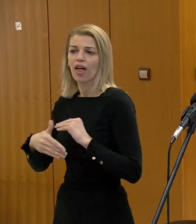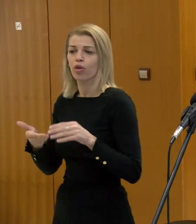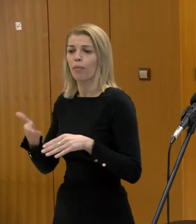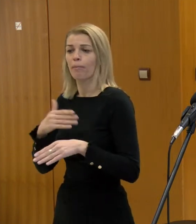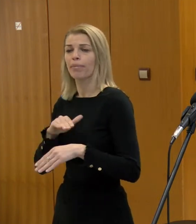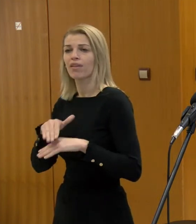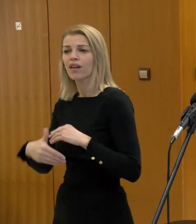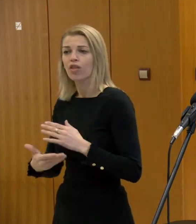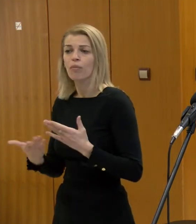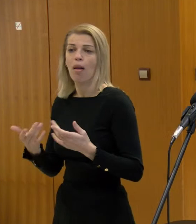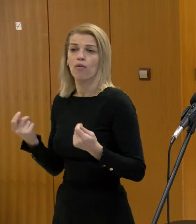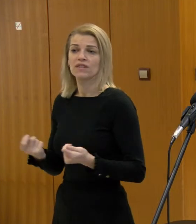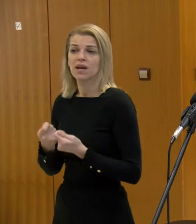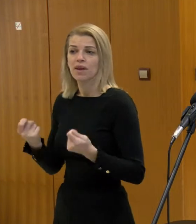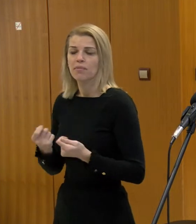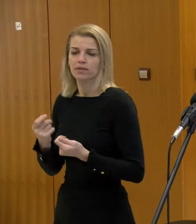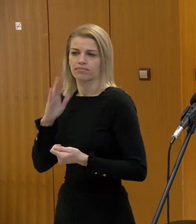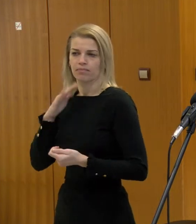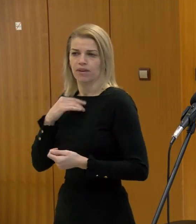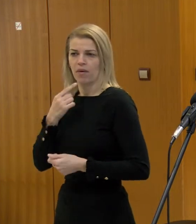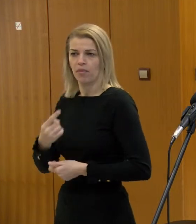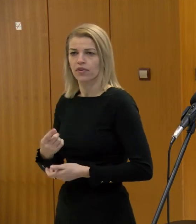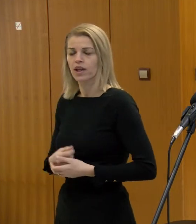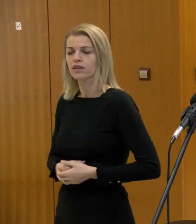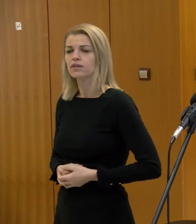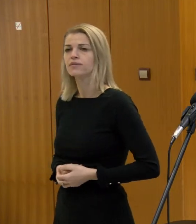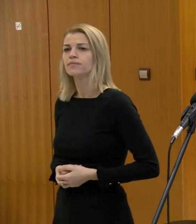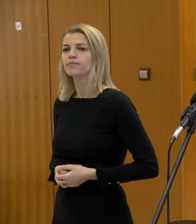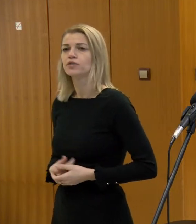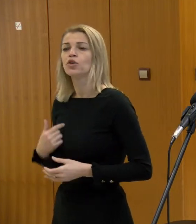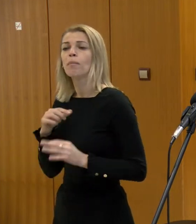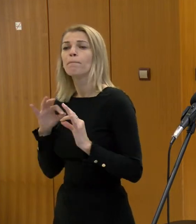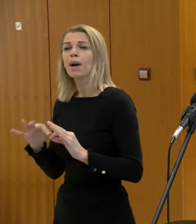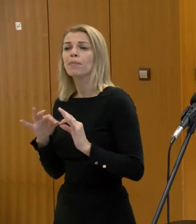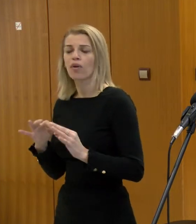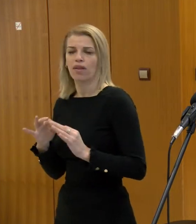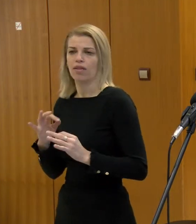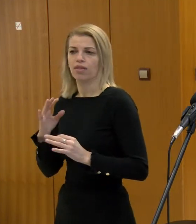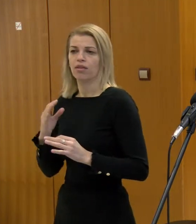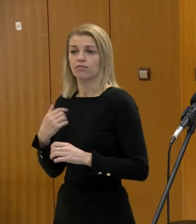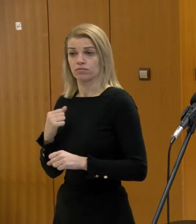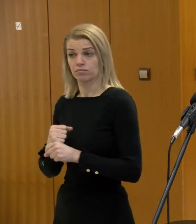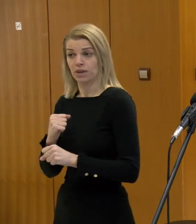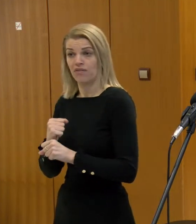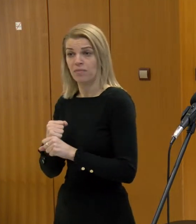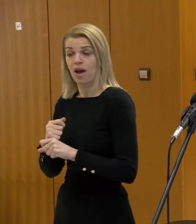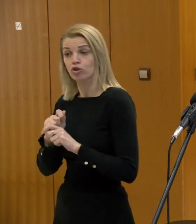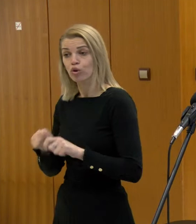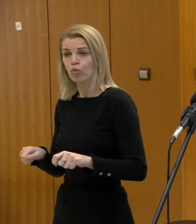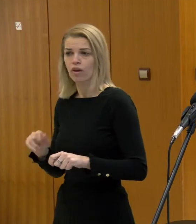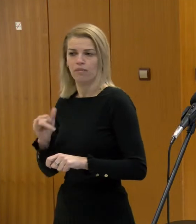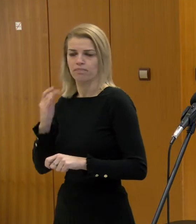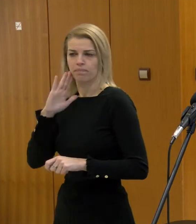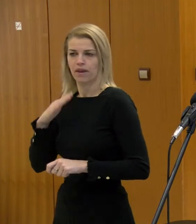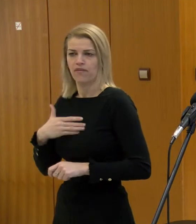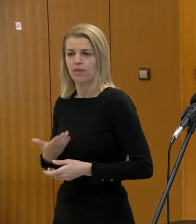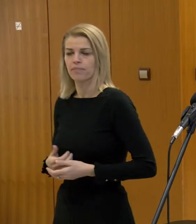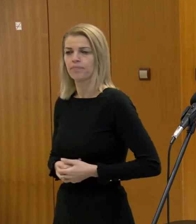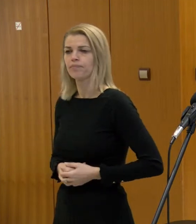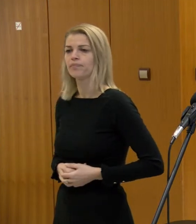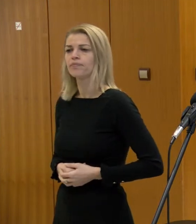letom, alebo niekedy v septembri, vám neviem povedať, čiže neviem predpokladať, či ešte urobíme rozhodnutie alebo nie.